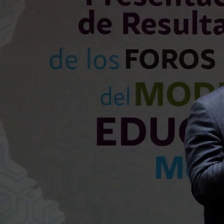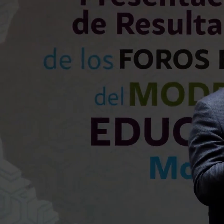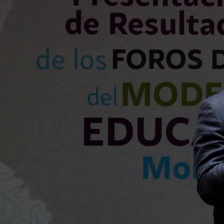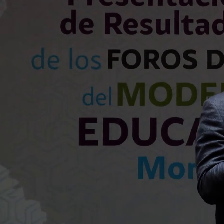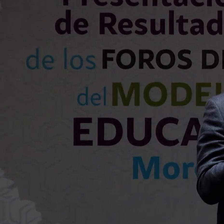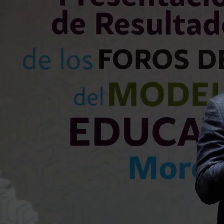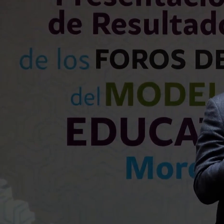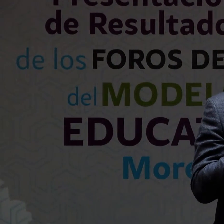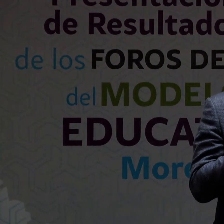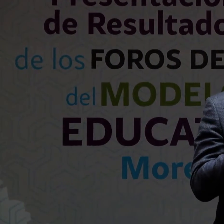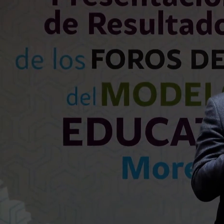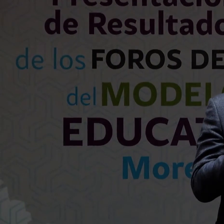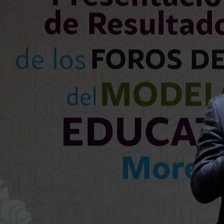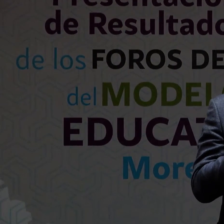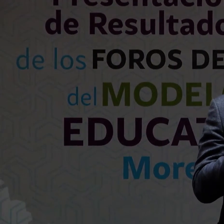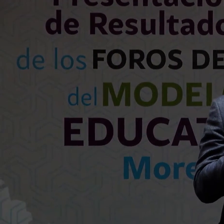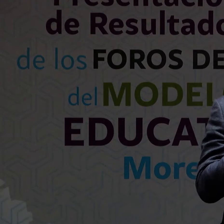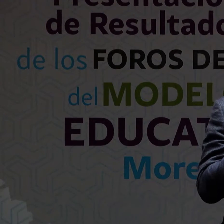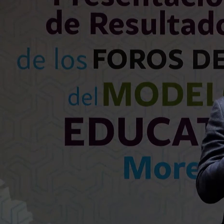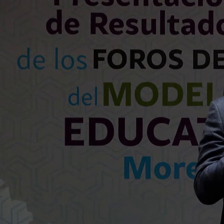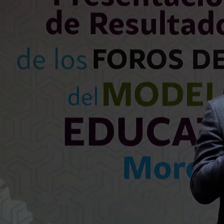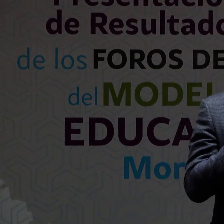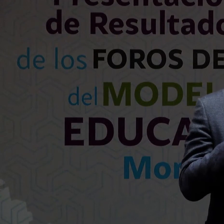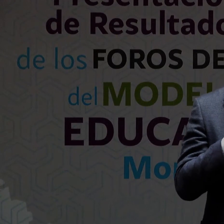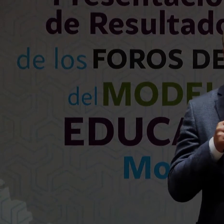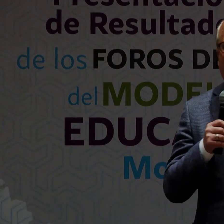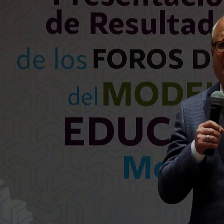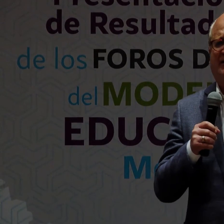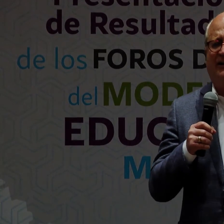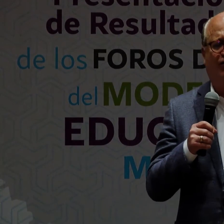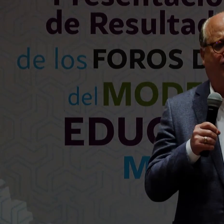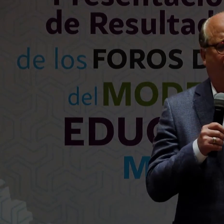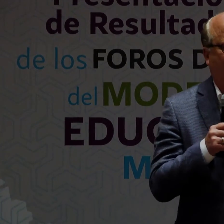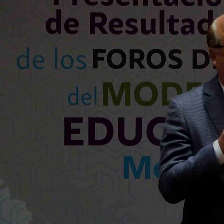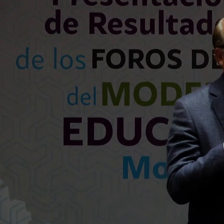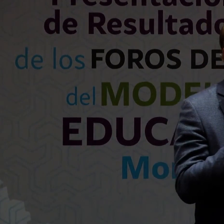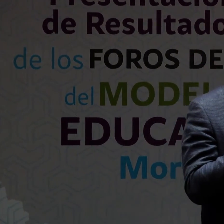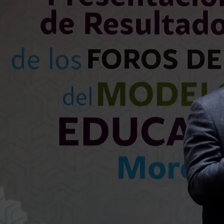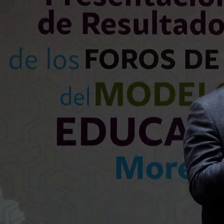la educación, lo que cambia un país, lo que nos permite tener un futuro.